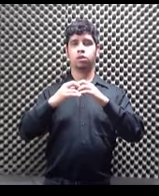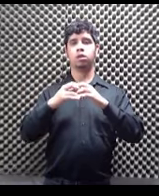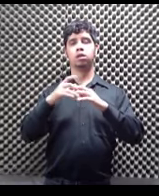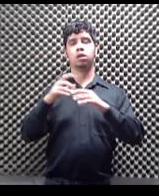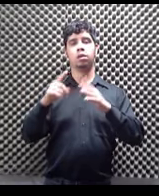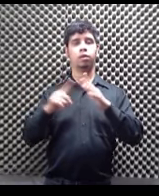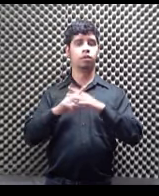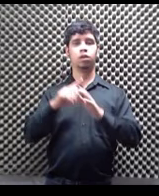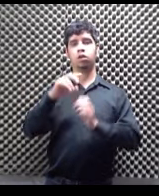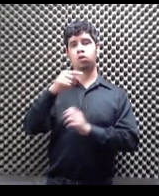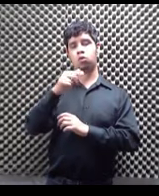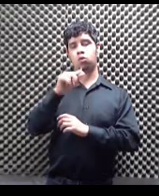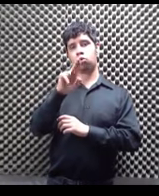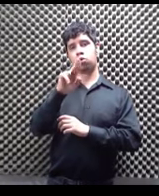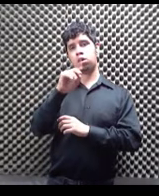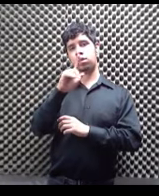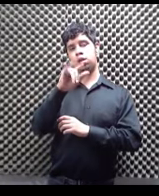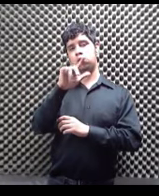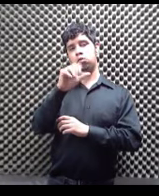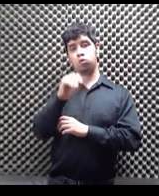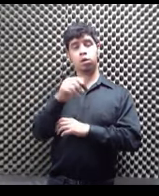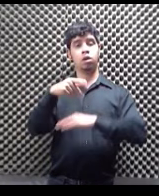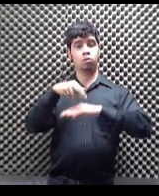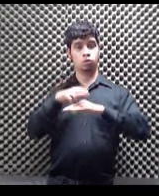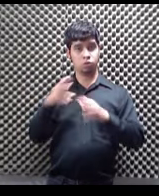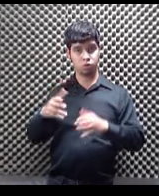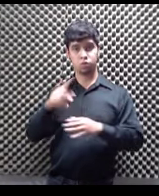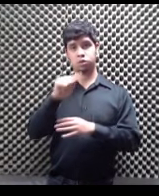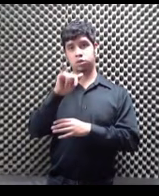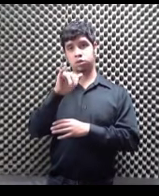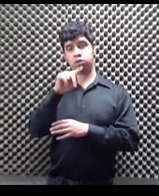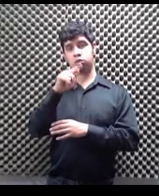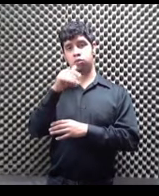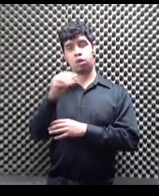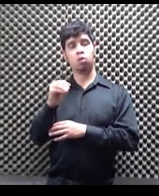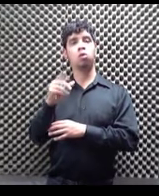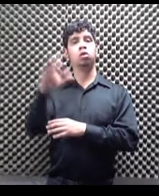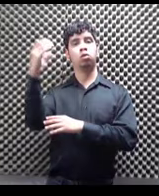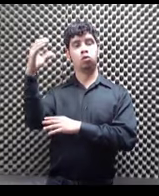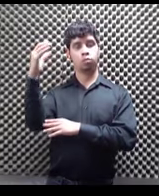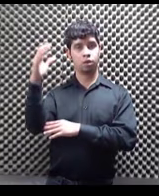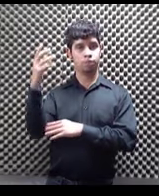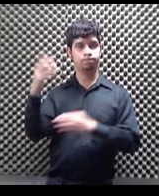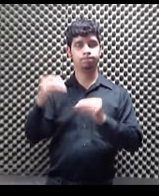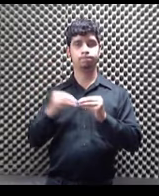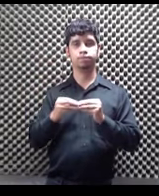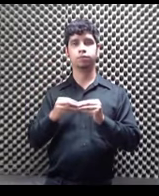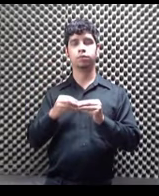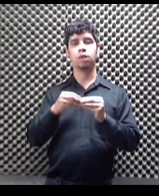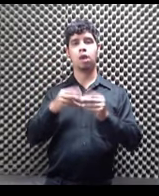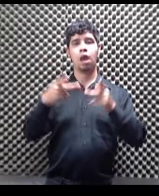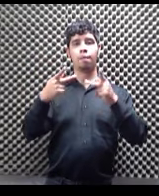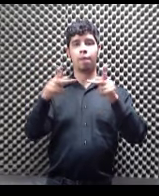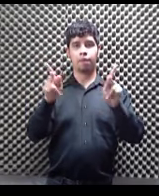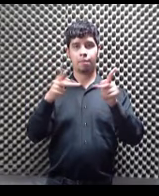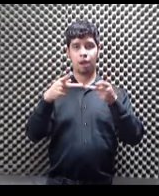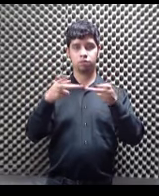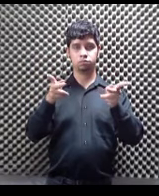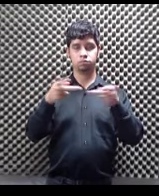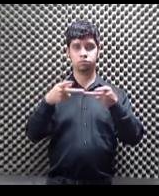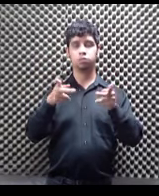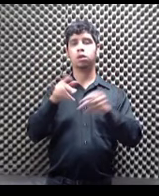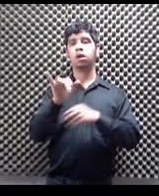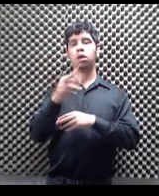Guadalupe, de Trinidad y Tobago, de Puerto Rico, Cartagena, de Colombia, Panamá, o sea. La